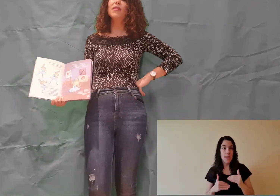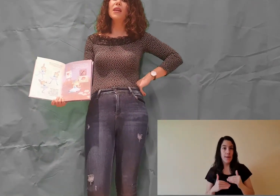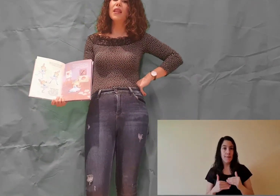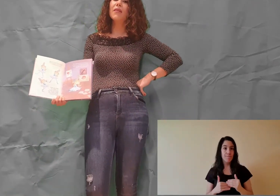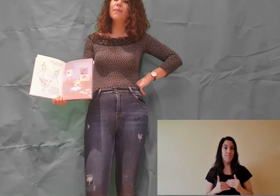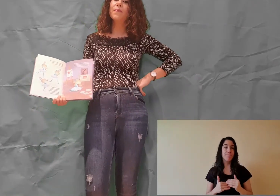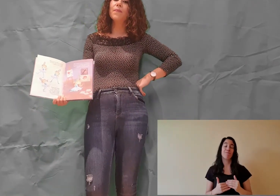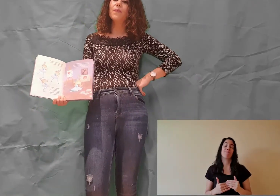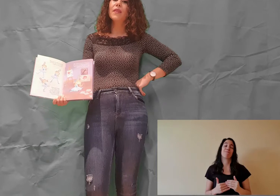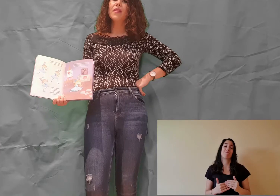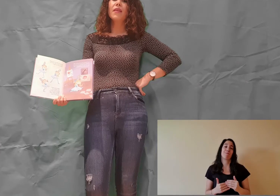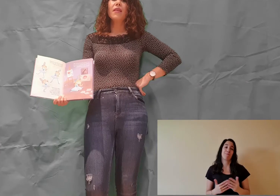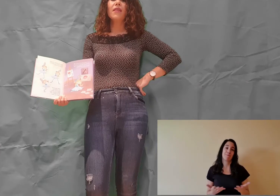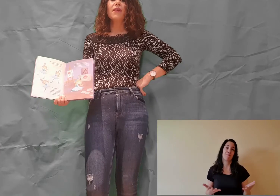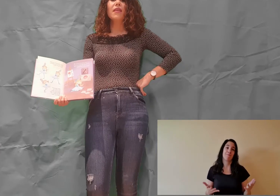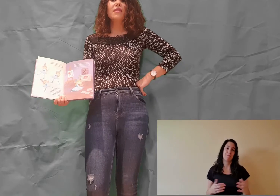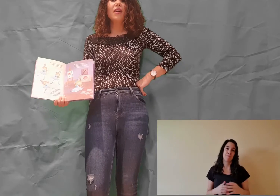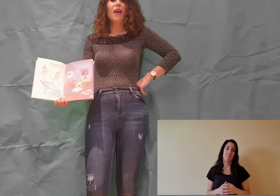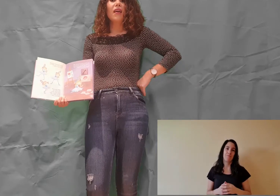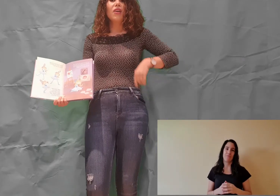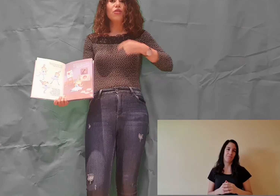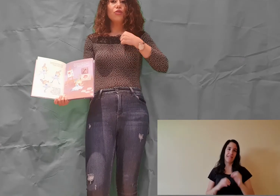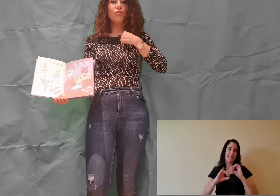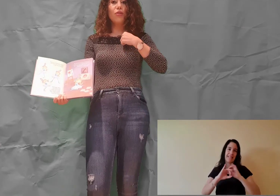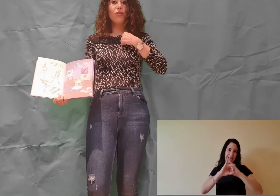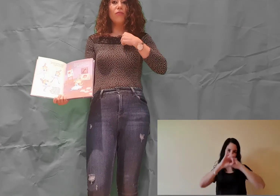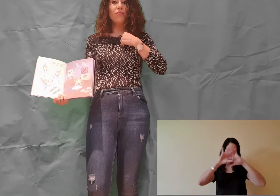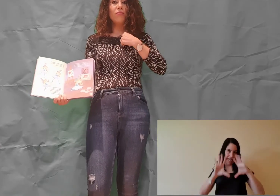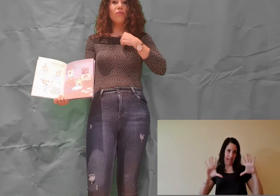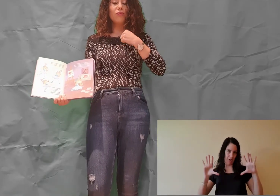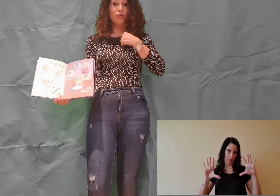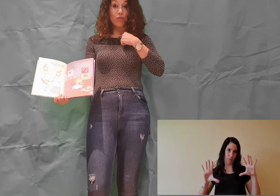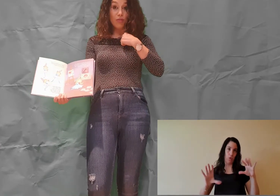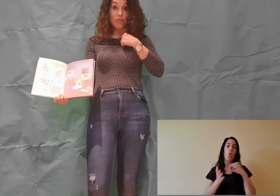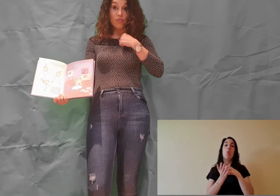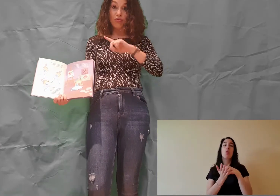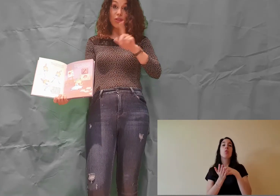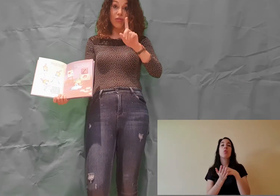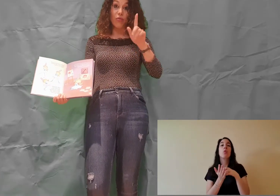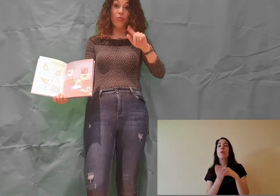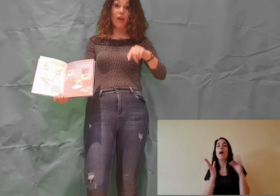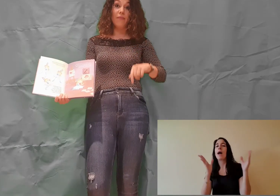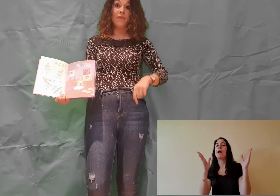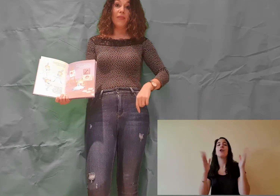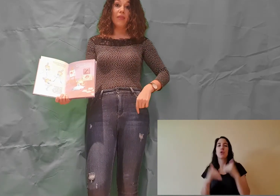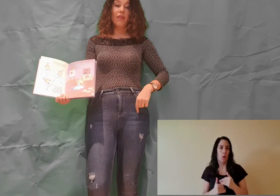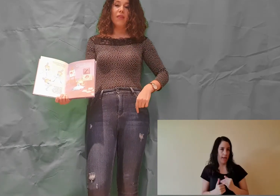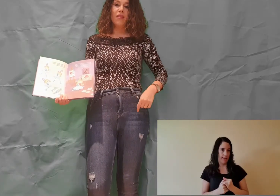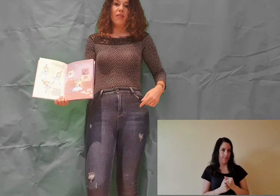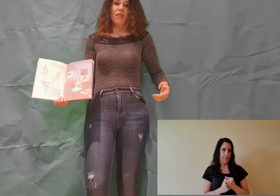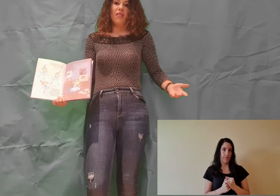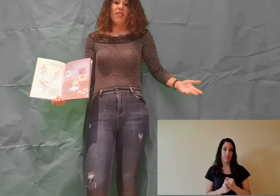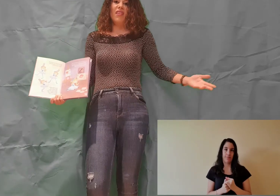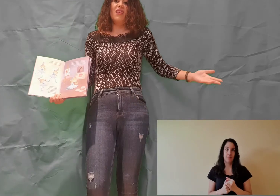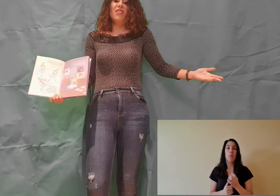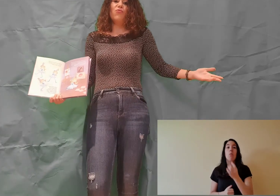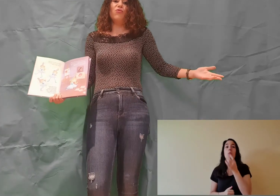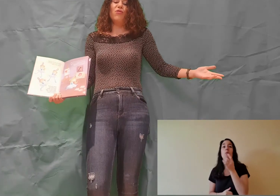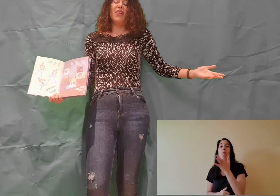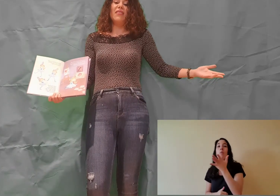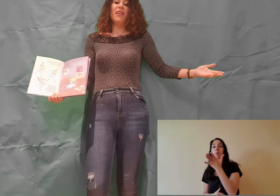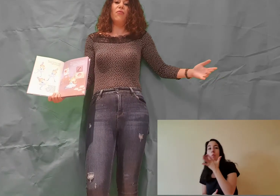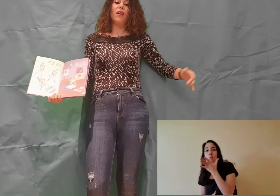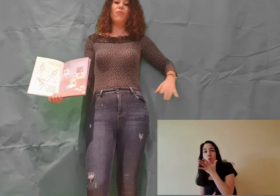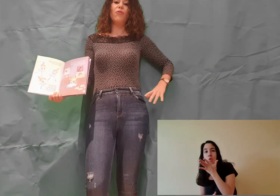no pasa nada. Y es que yo no tengo duda. ¿Quién